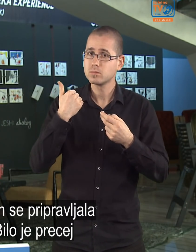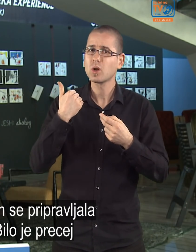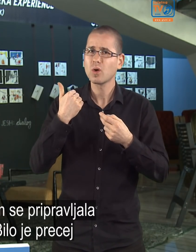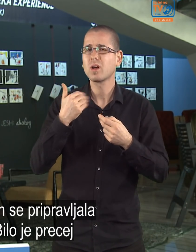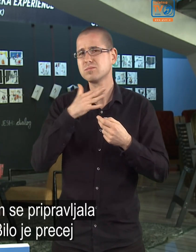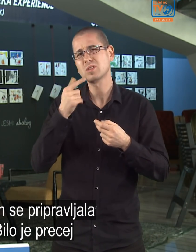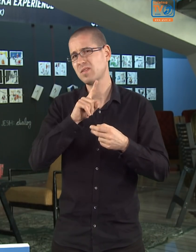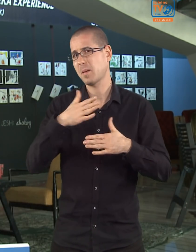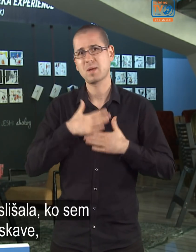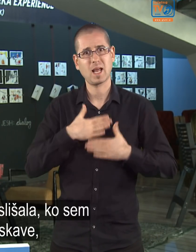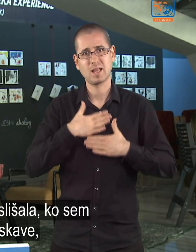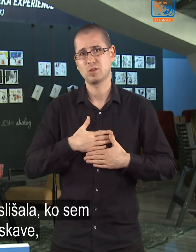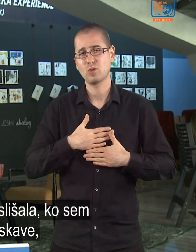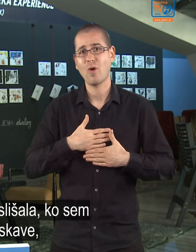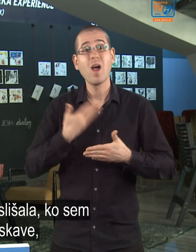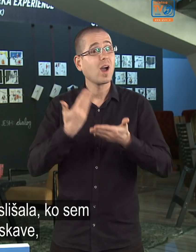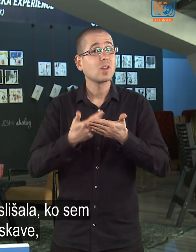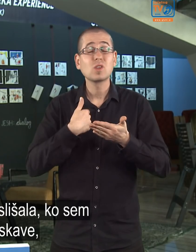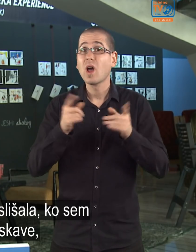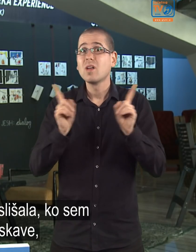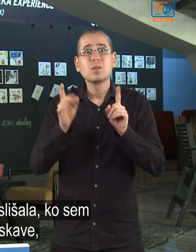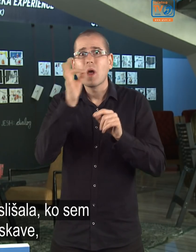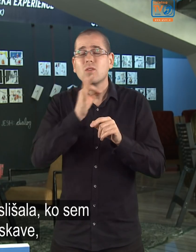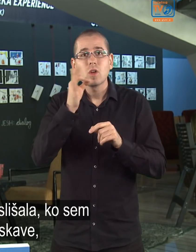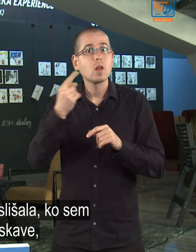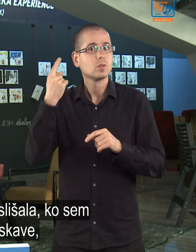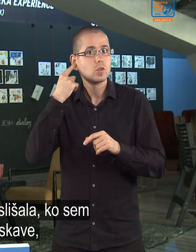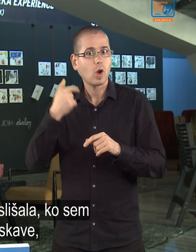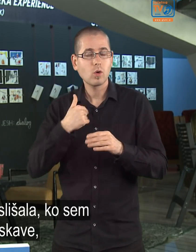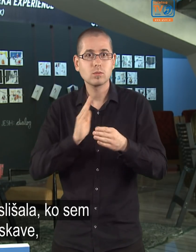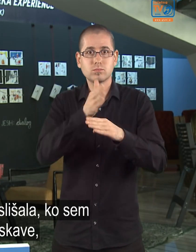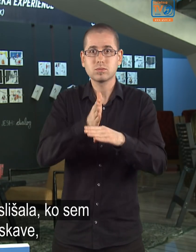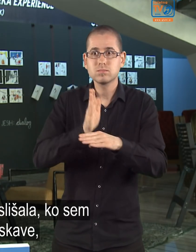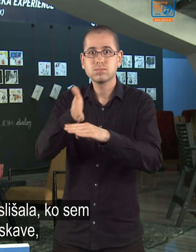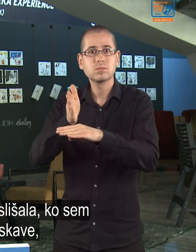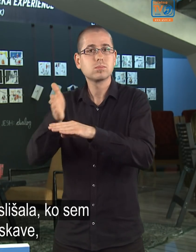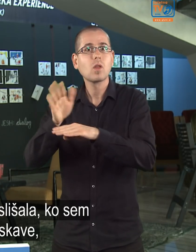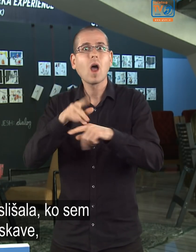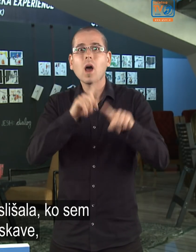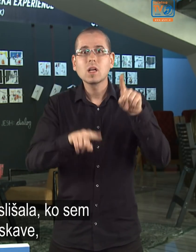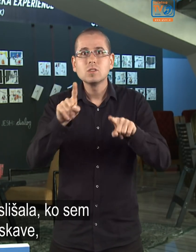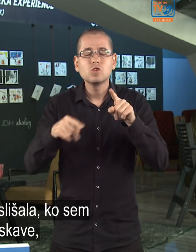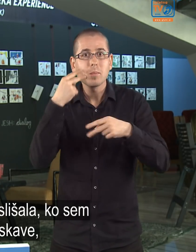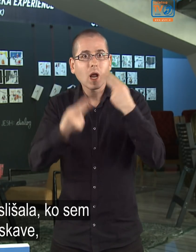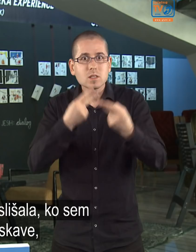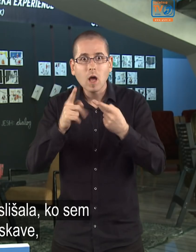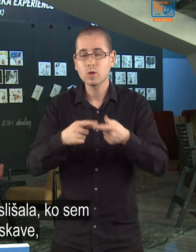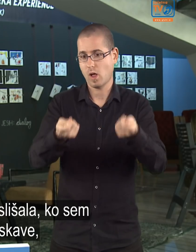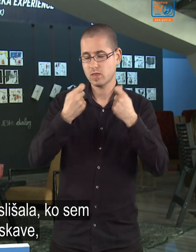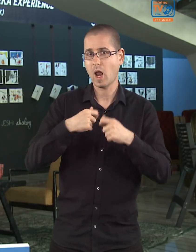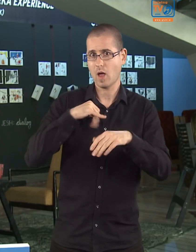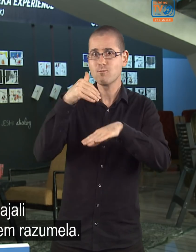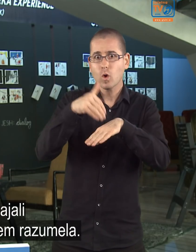neprijetno, ker dejansko nisem ničesar slišala, ko sem hodila na različne preiskave in so mi dajali